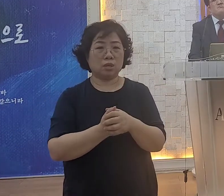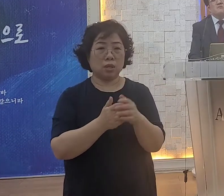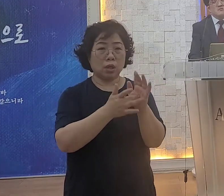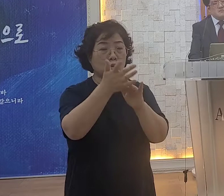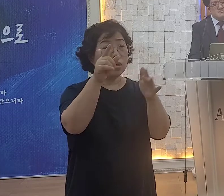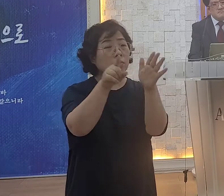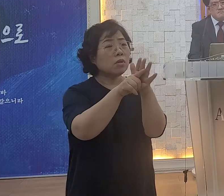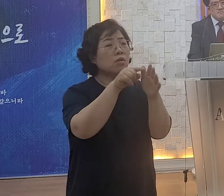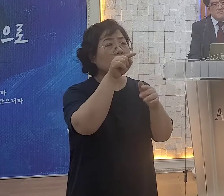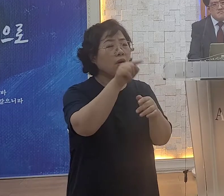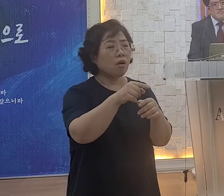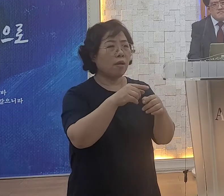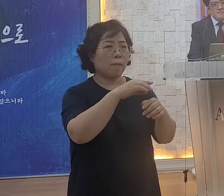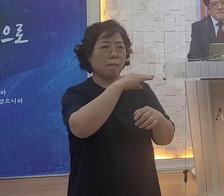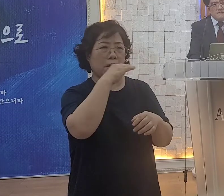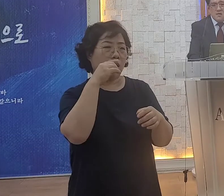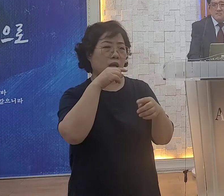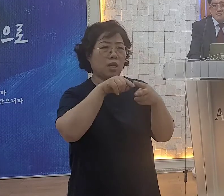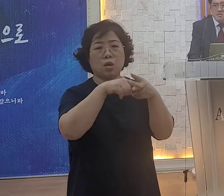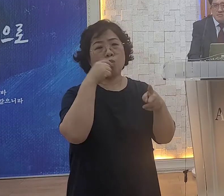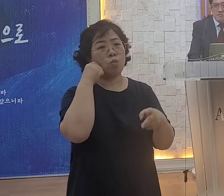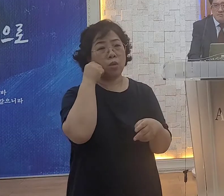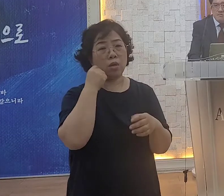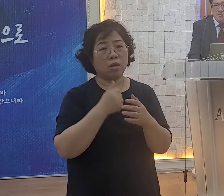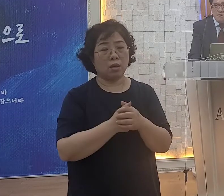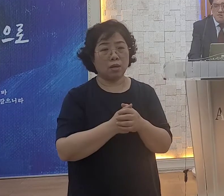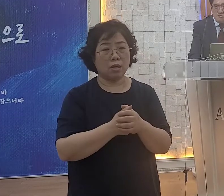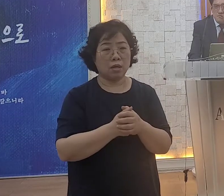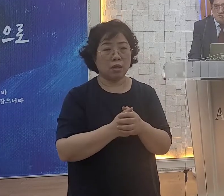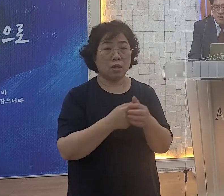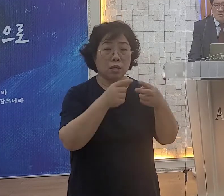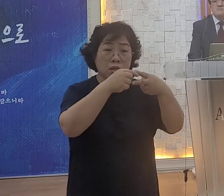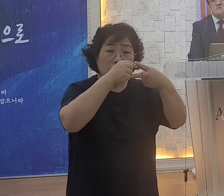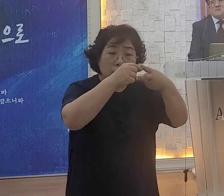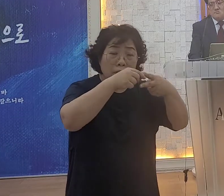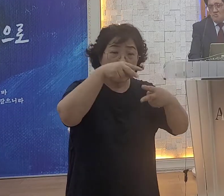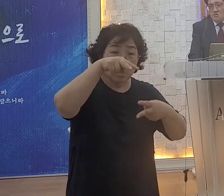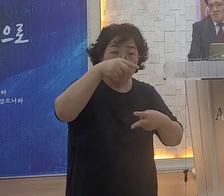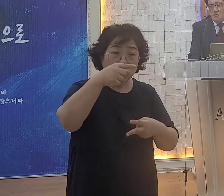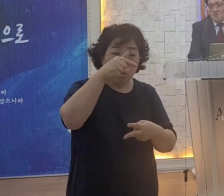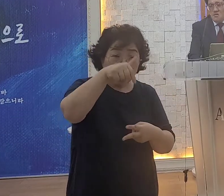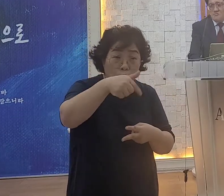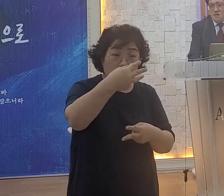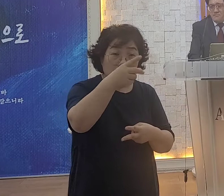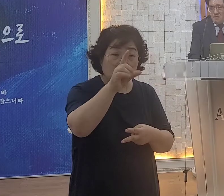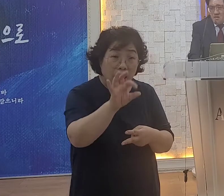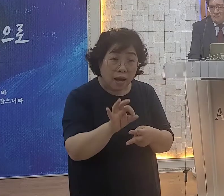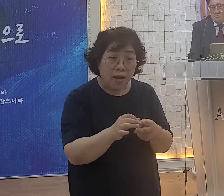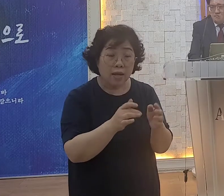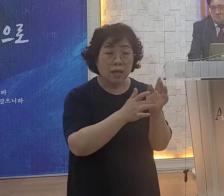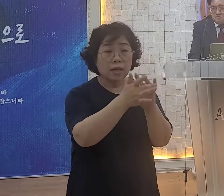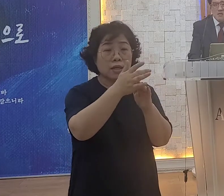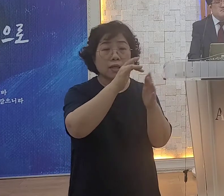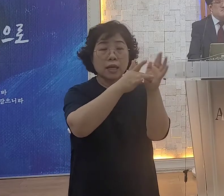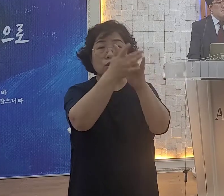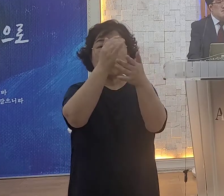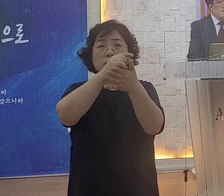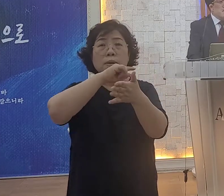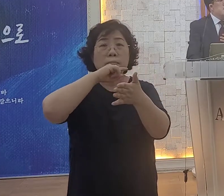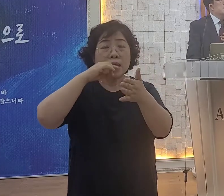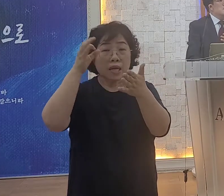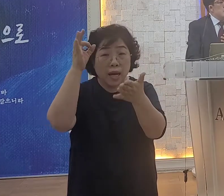뭔지를 잘 모르겠어요. 제일 먼저는 뭐라고요? 속량을 믿는 거죠. 그분의 피값을,